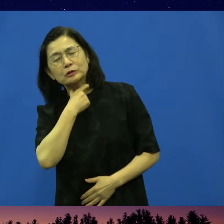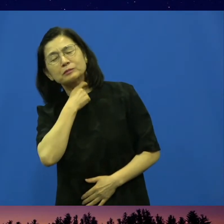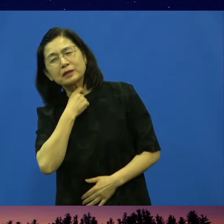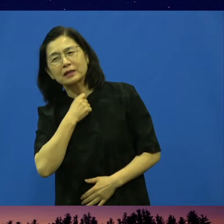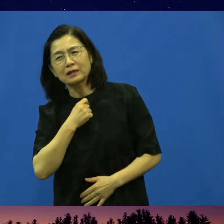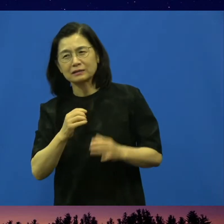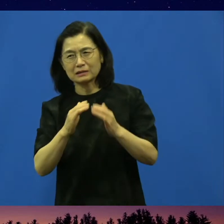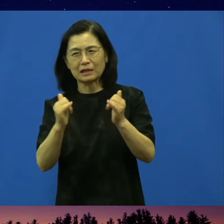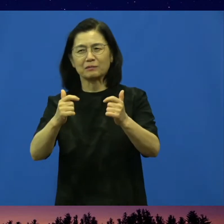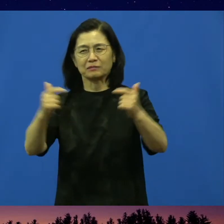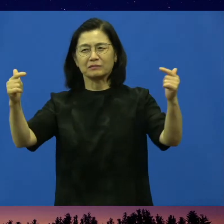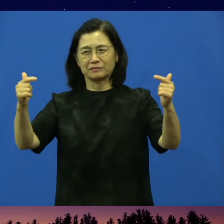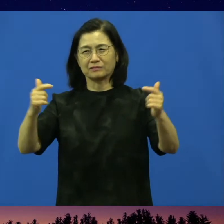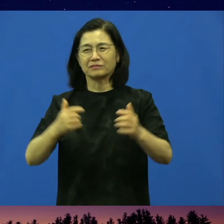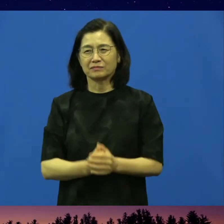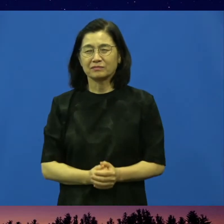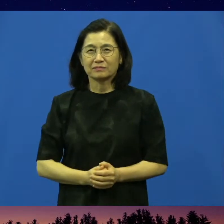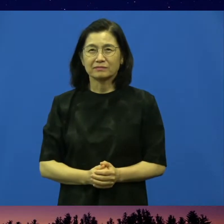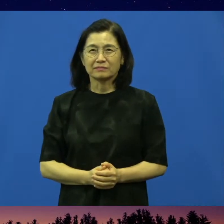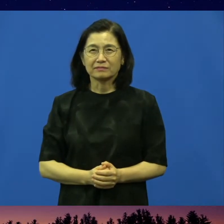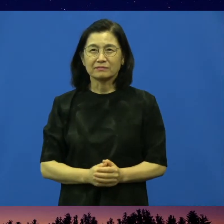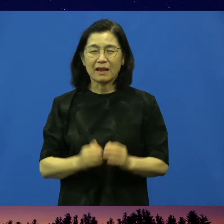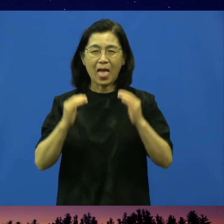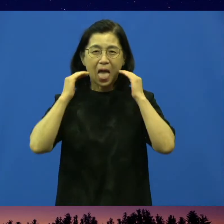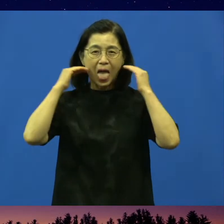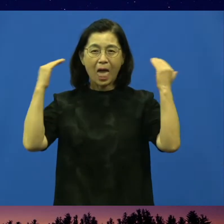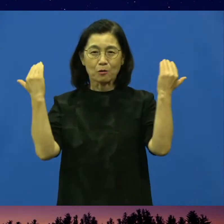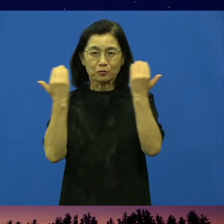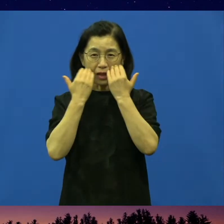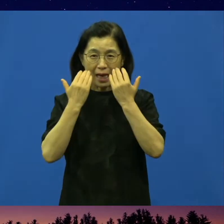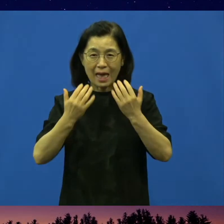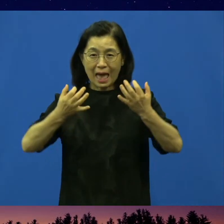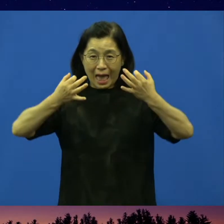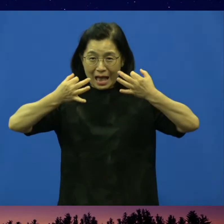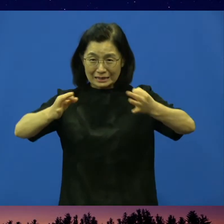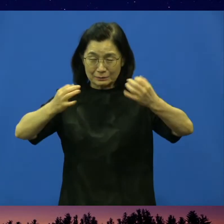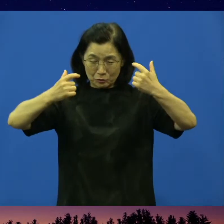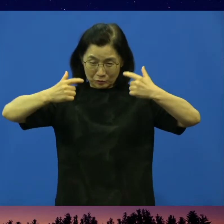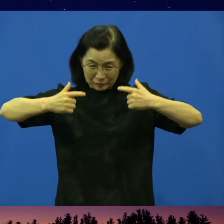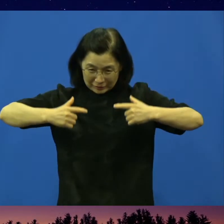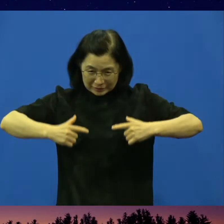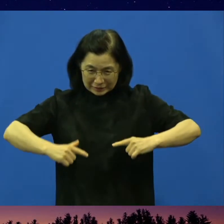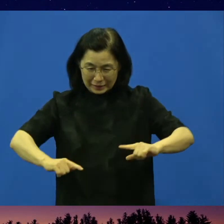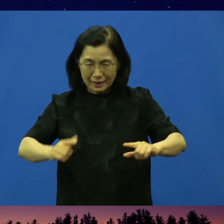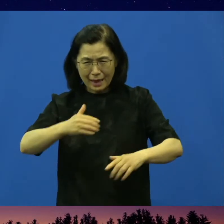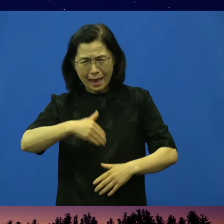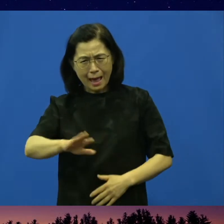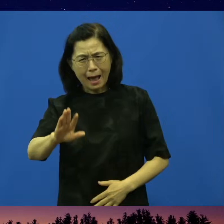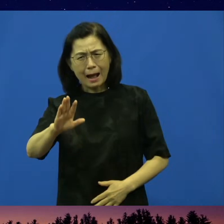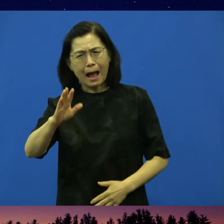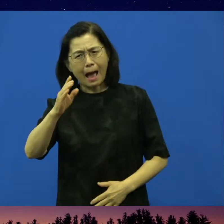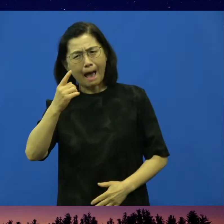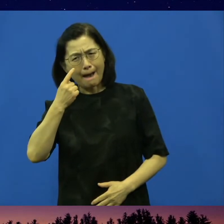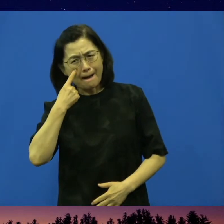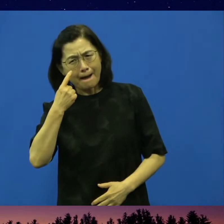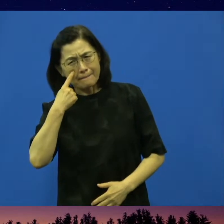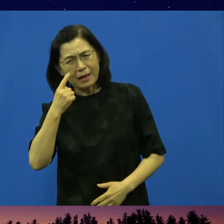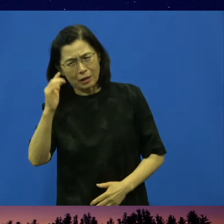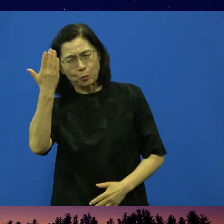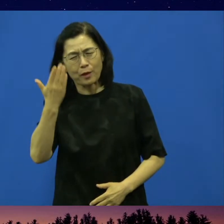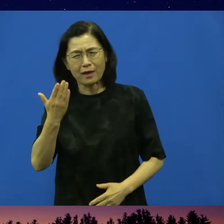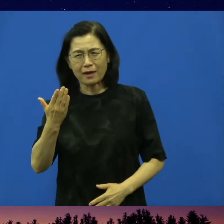이게 해운대에 금요체라에 가봐야 된다. 이게 많은 사람들에게 알려져 있는 것 같습니다. 정말 그렇습니다.